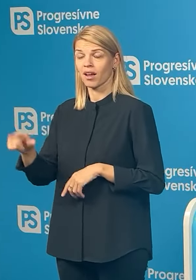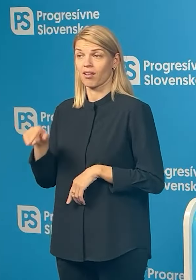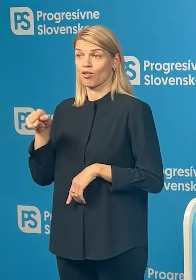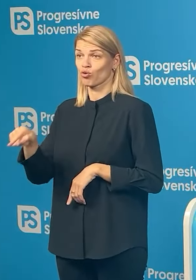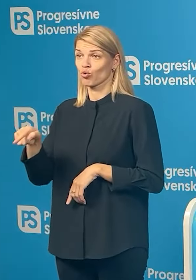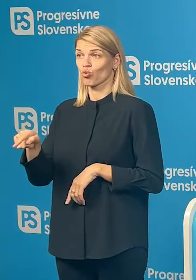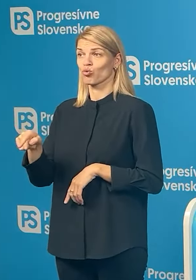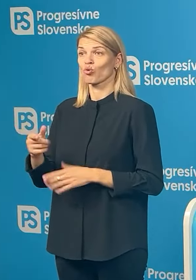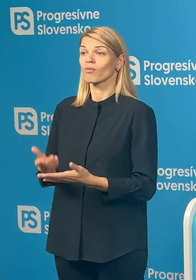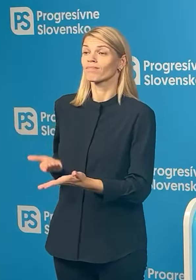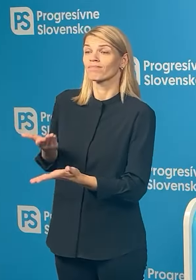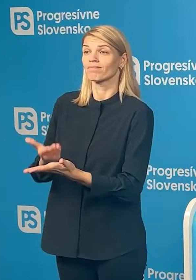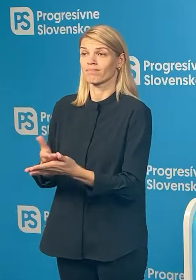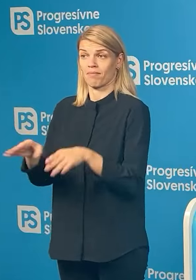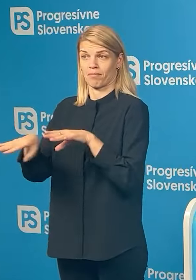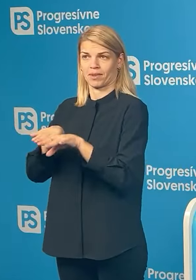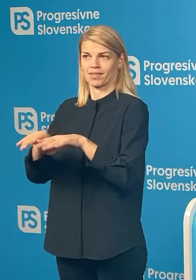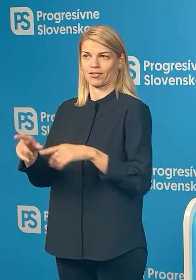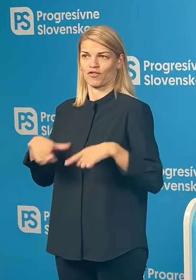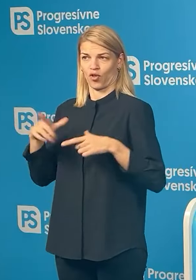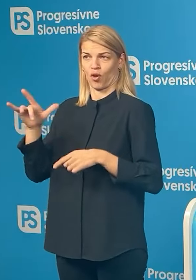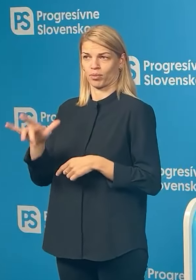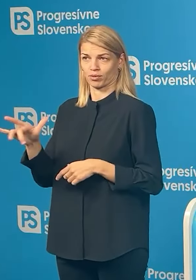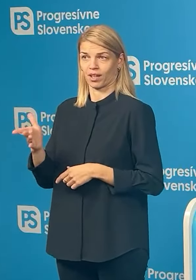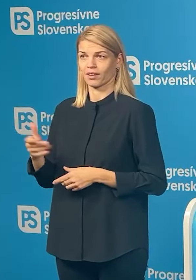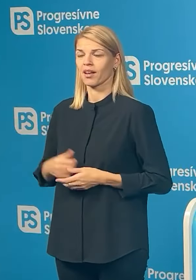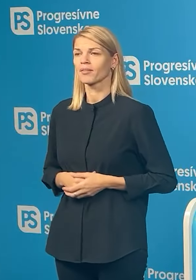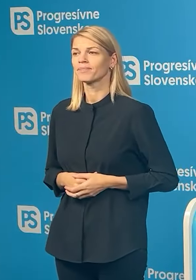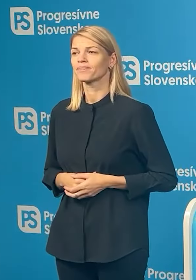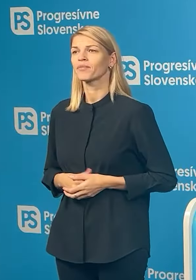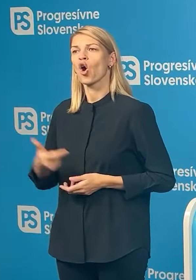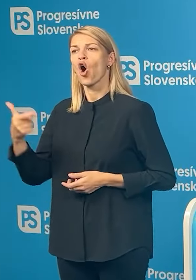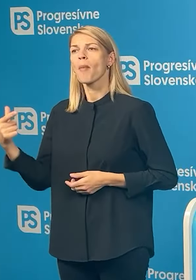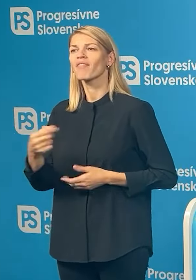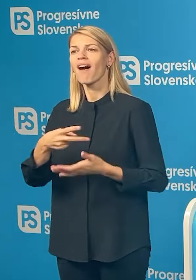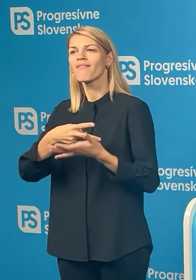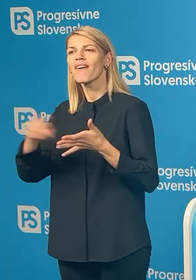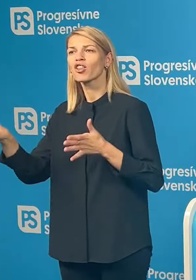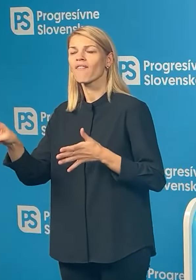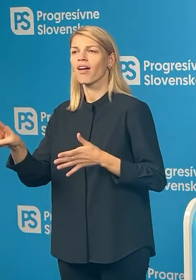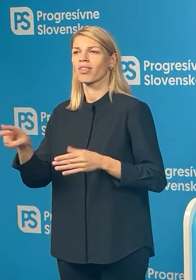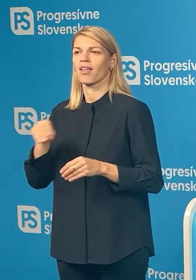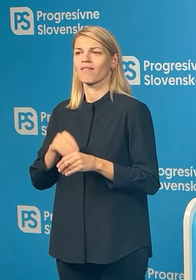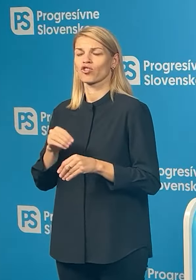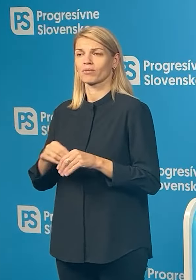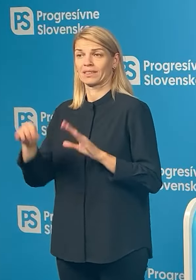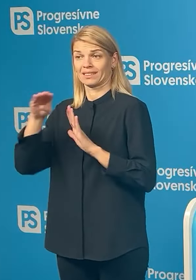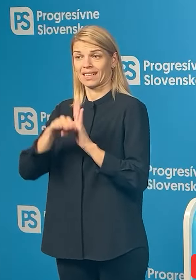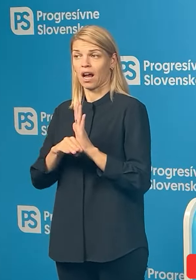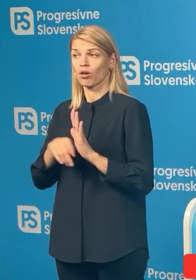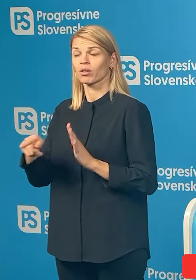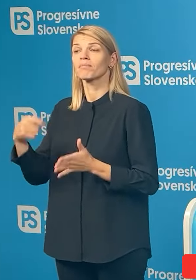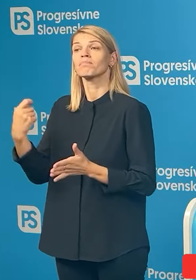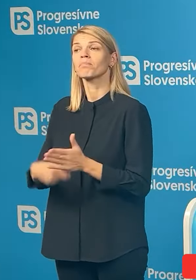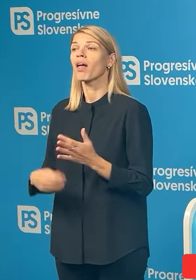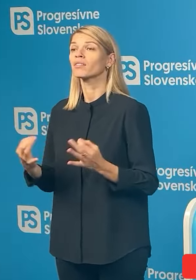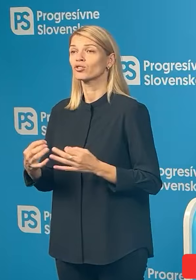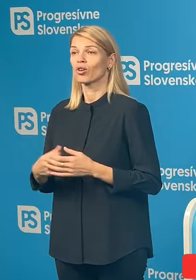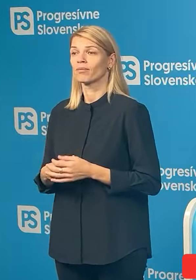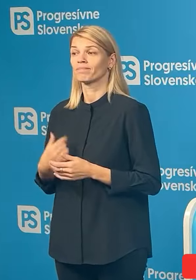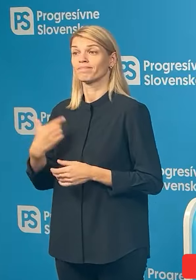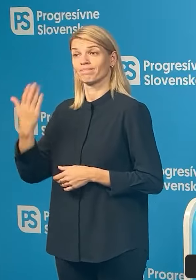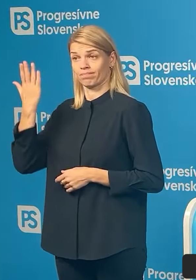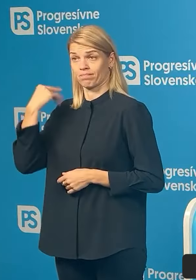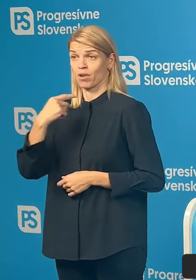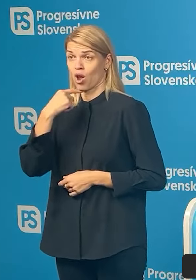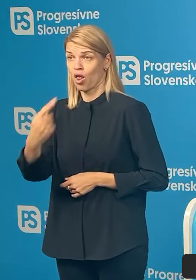práve z dielne Ministerstva životného prostredia. V prípade oboch týchto vetovaných zákonov však platí, že my sme im to hovorili.